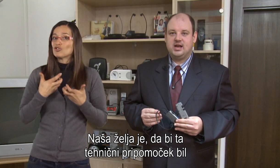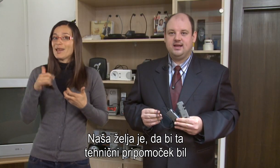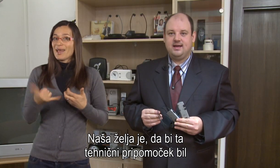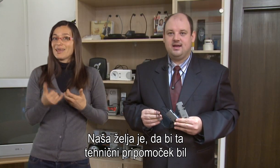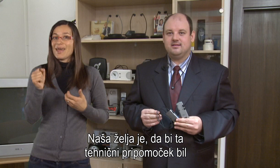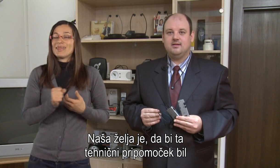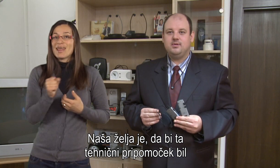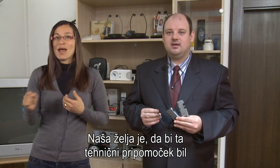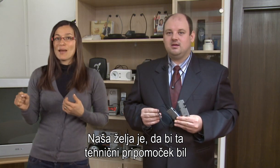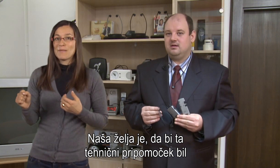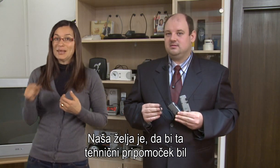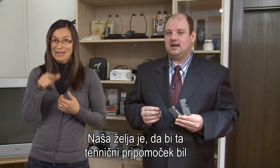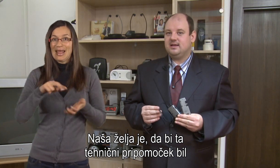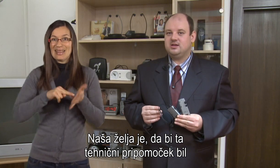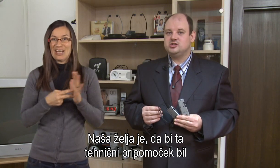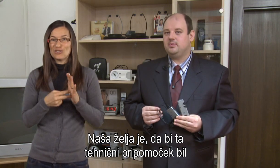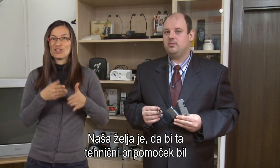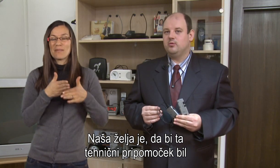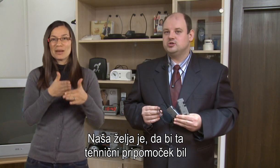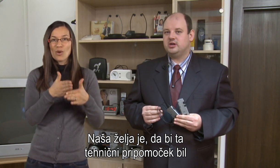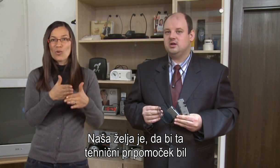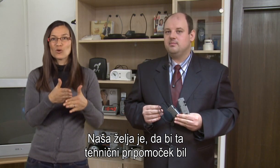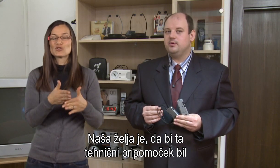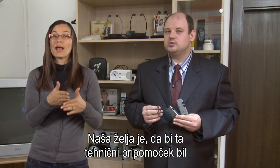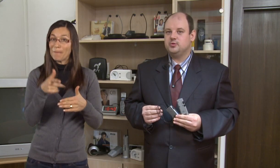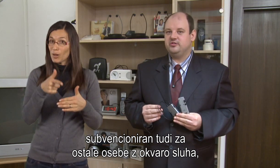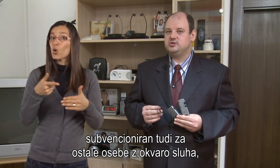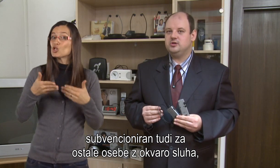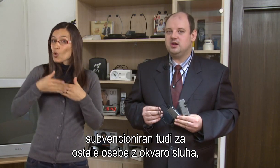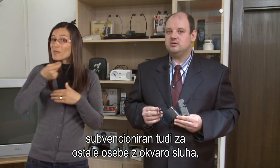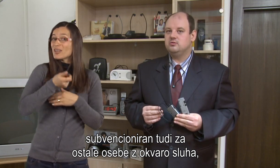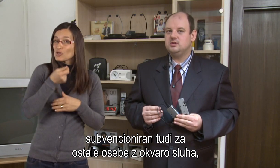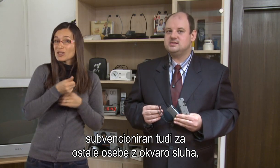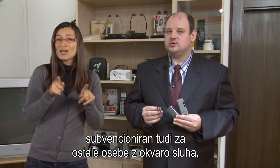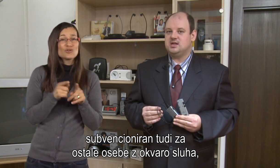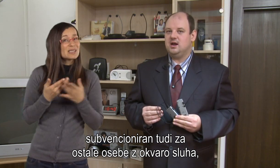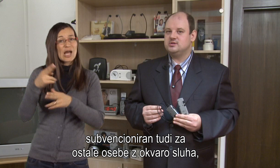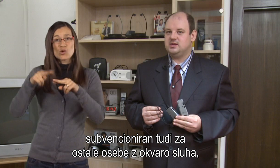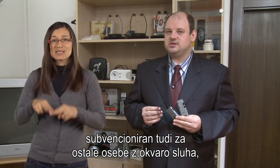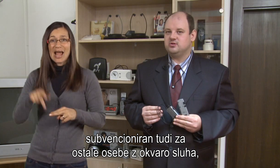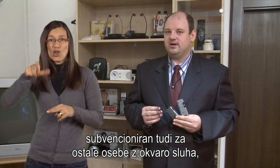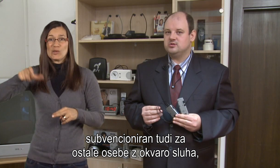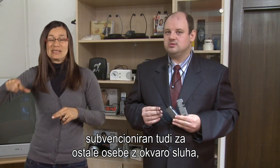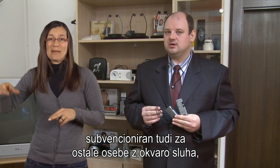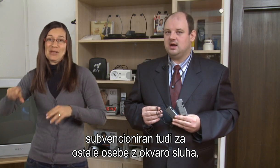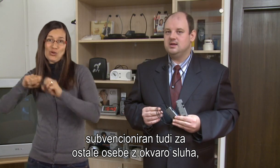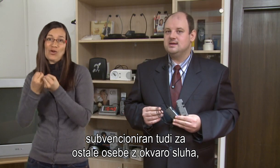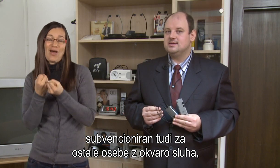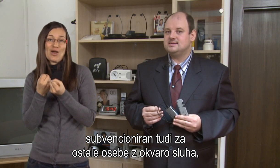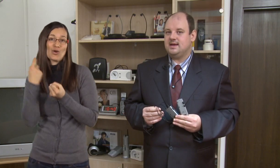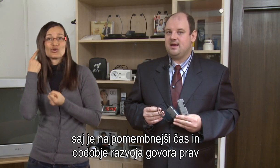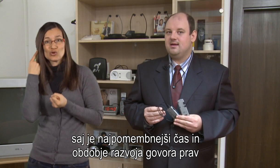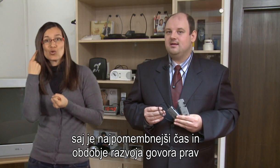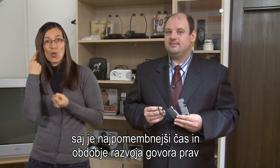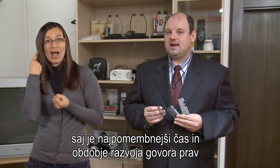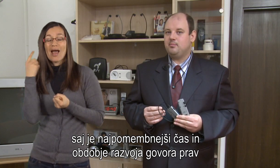Naša želja je, da bi ta tehnični pripomoček bil subvencioniran tudi za ostale osebe z okvaro sluha,